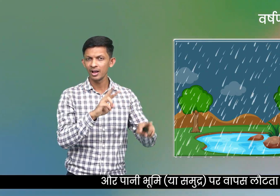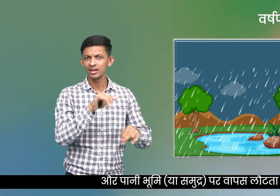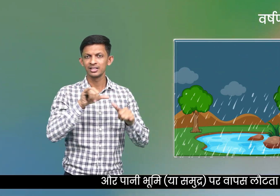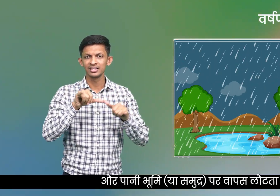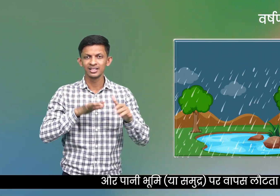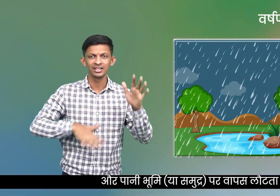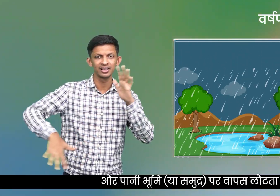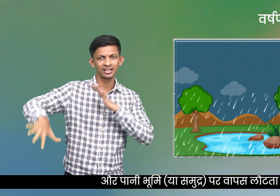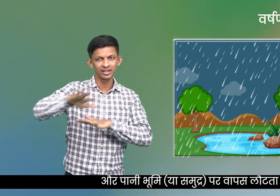लौटता है।